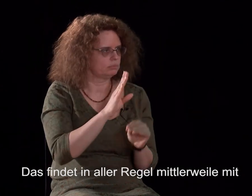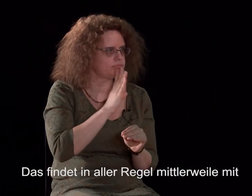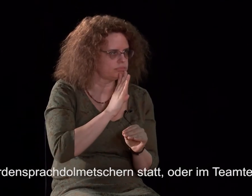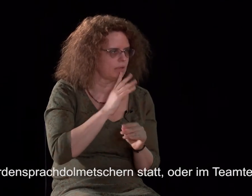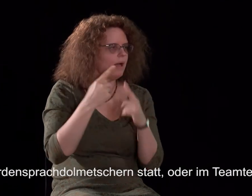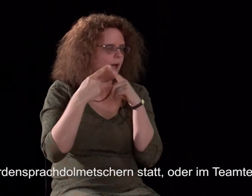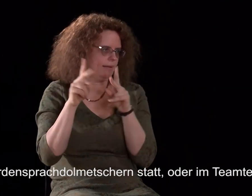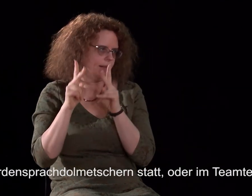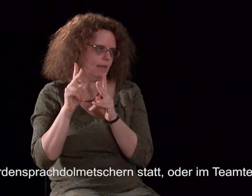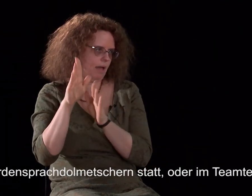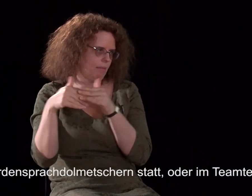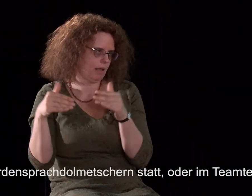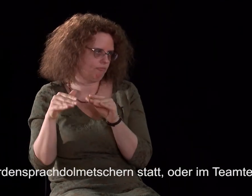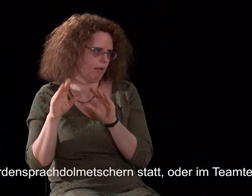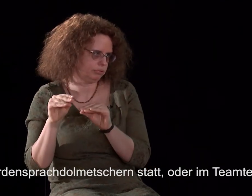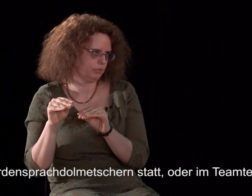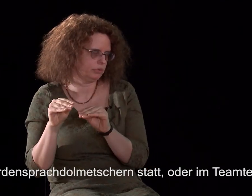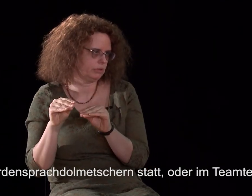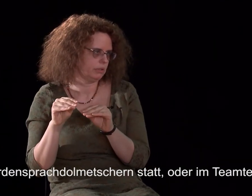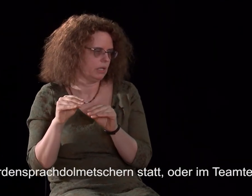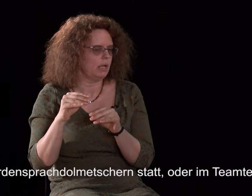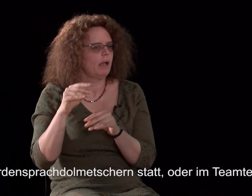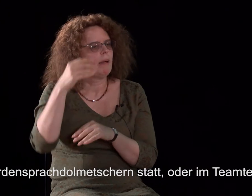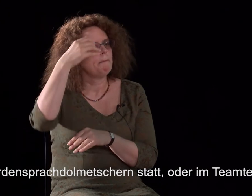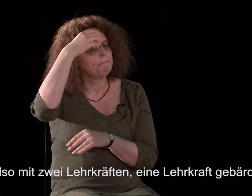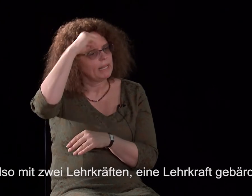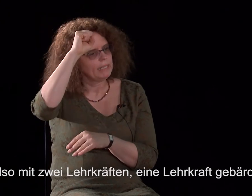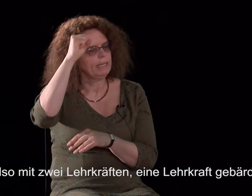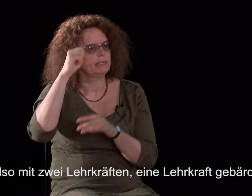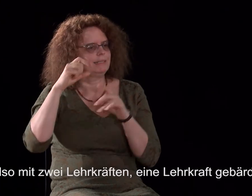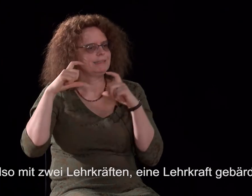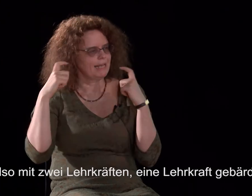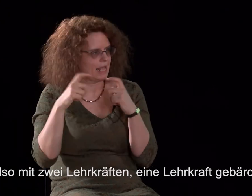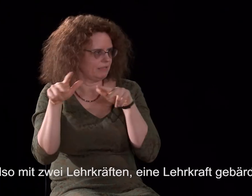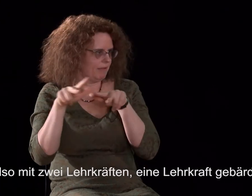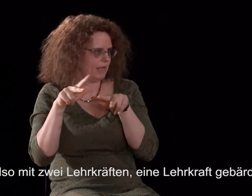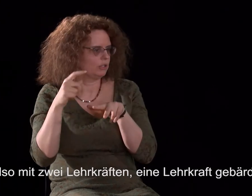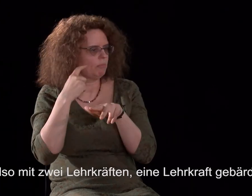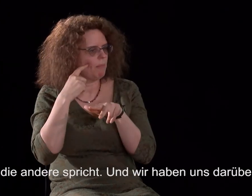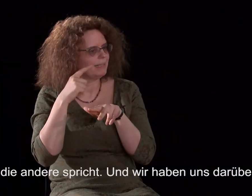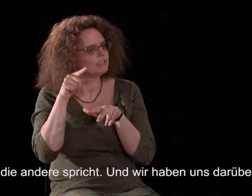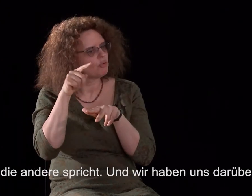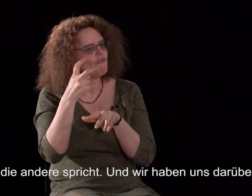Gebärdensprachdolmetschern statt. Oder im Team-Teaching, also mit zwei Lehrkräften, eine Lehrkraft gebärdet, die andere spricht.